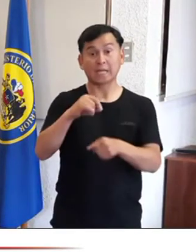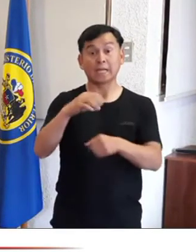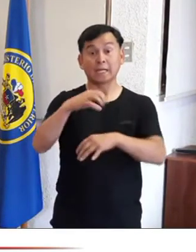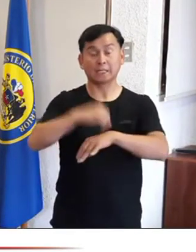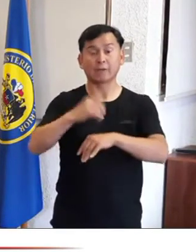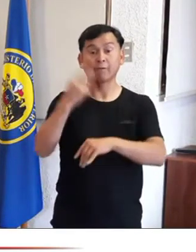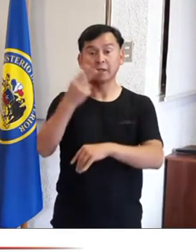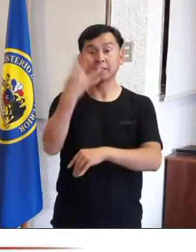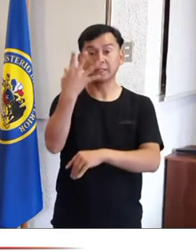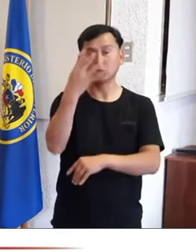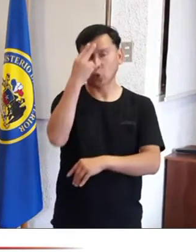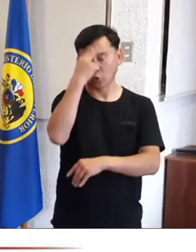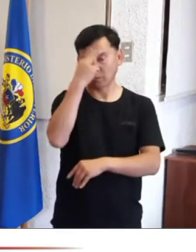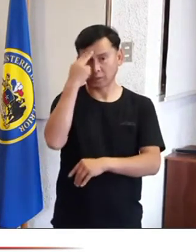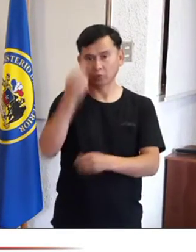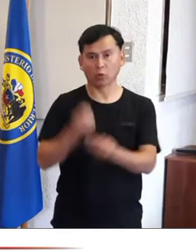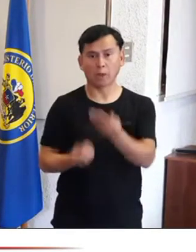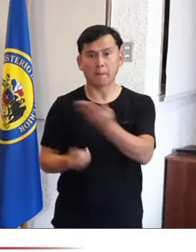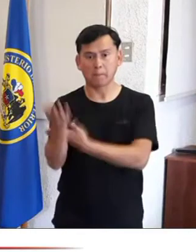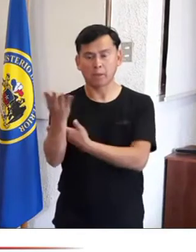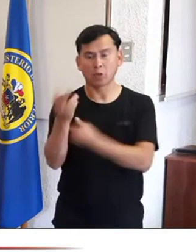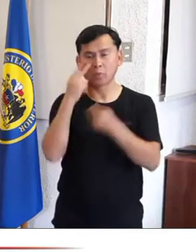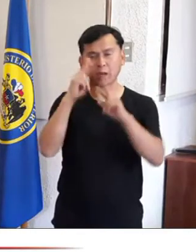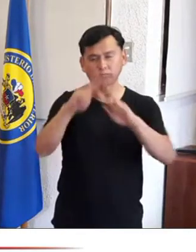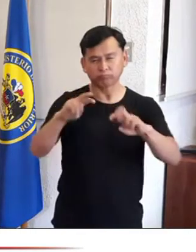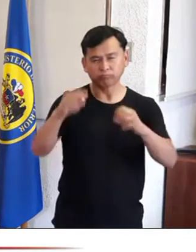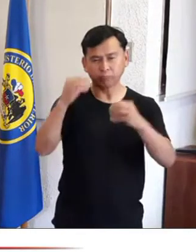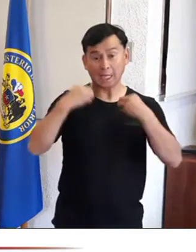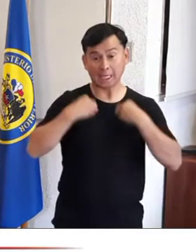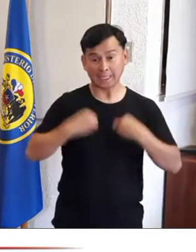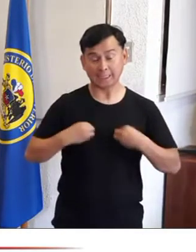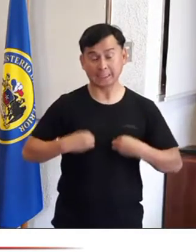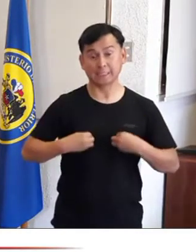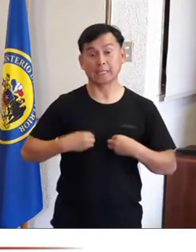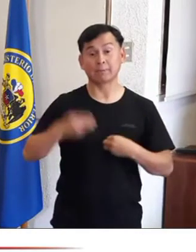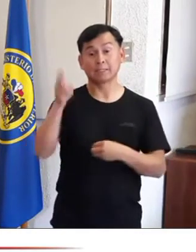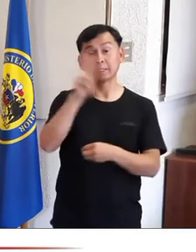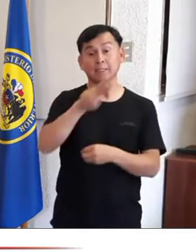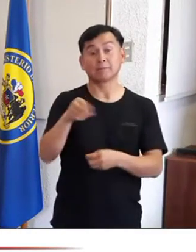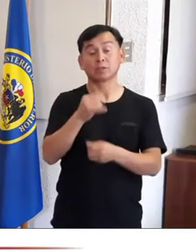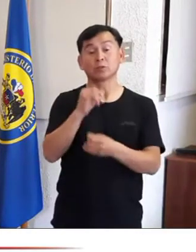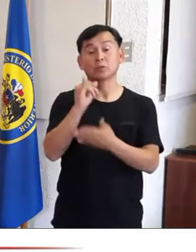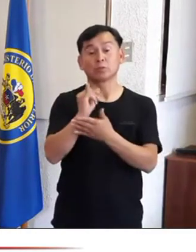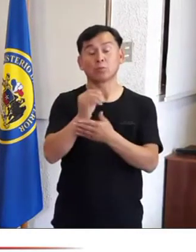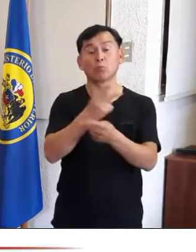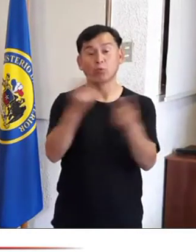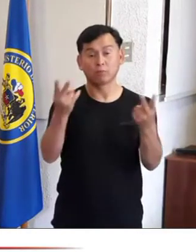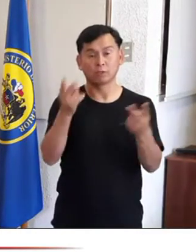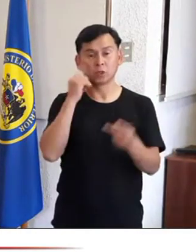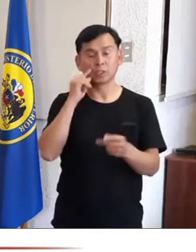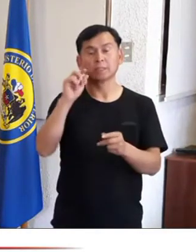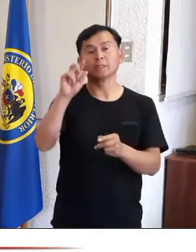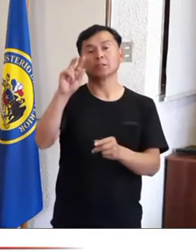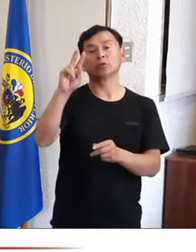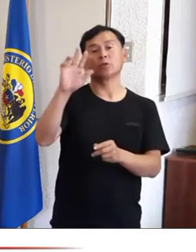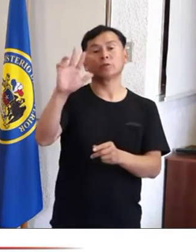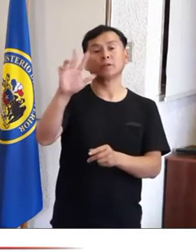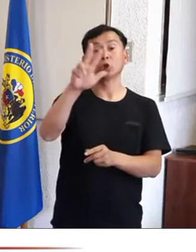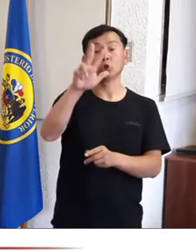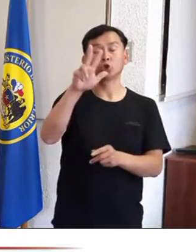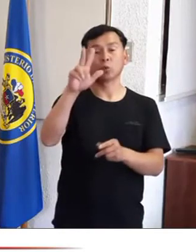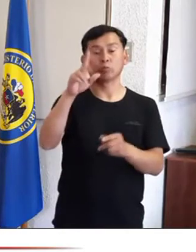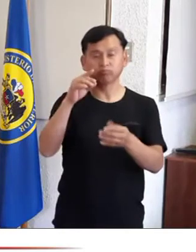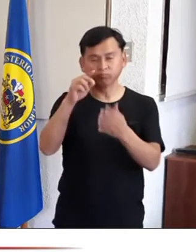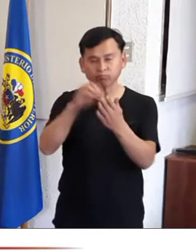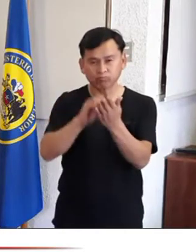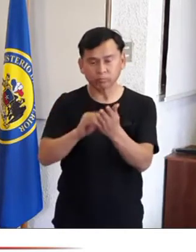ayer, 25 de marzo, se han enviado para análisis al Instituto de Salud Pública un total de 98 muestras, de las